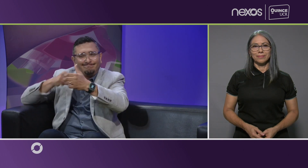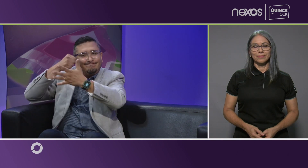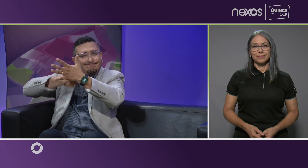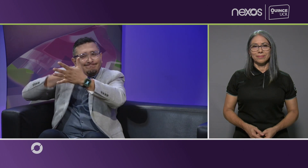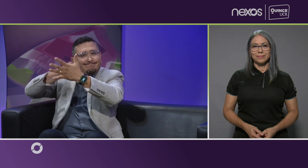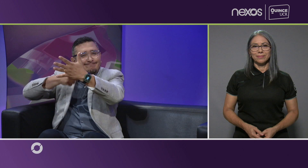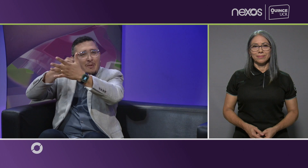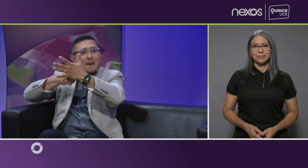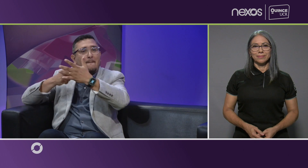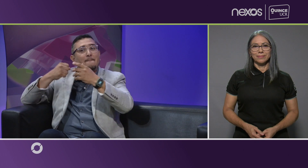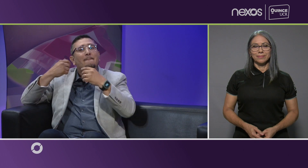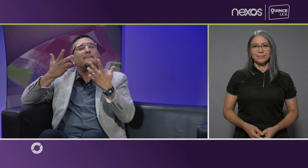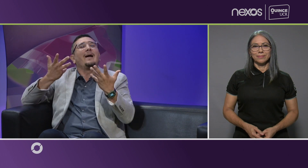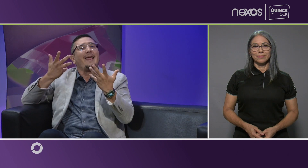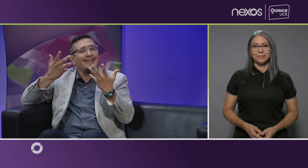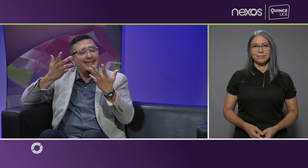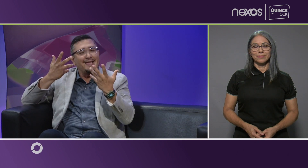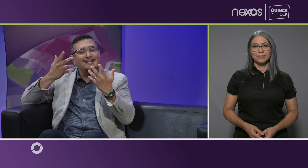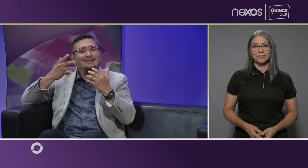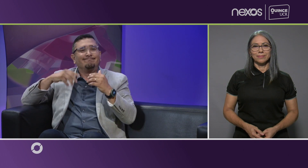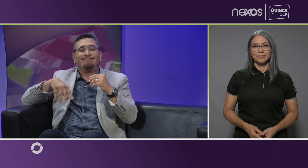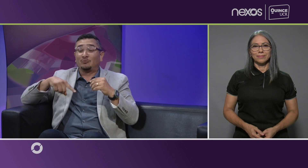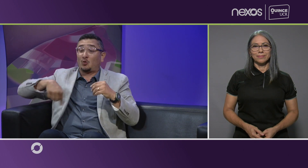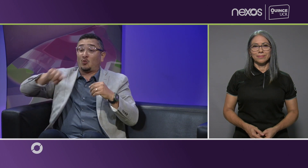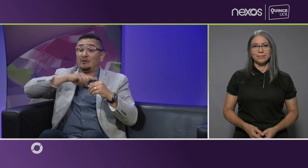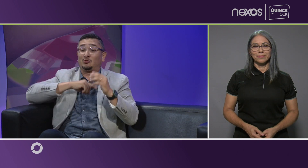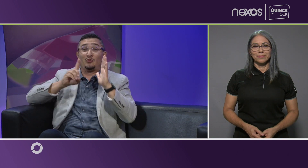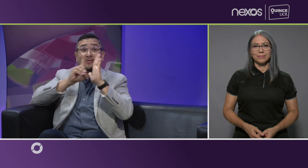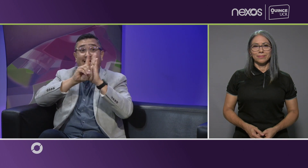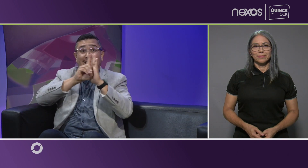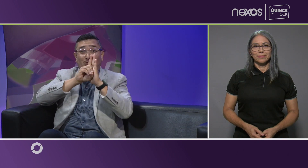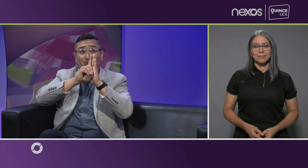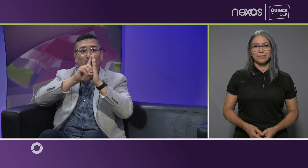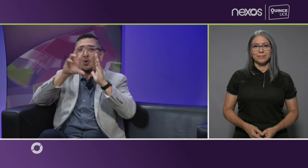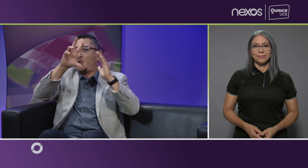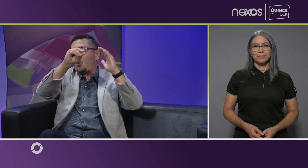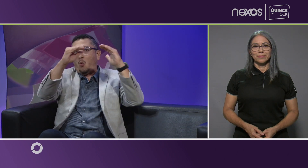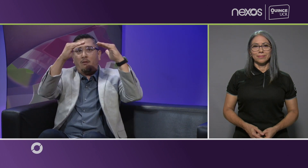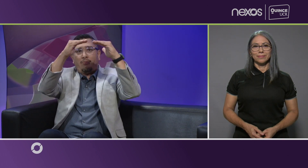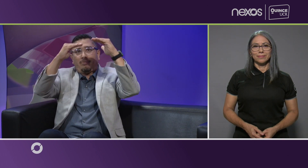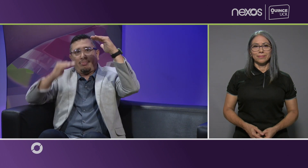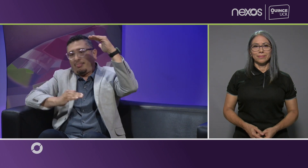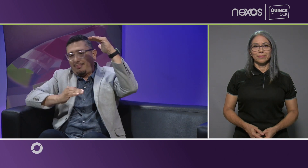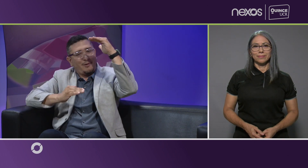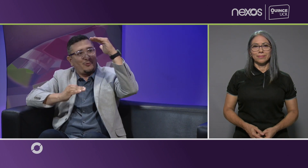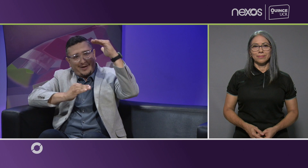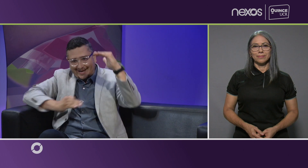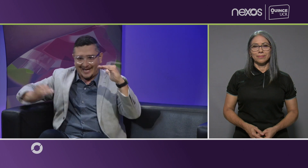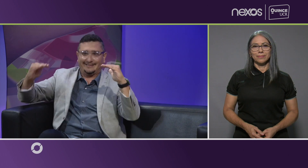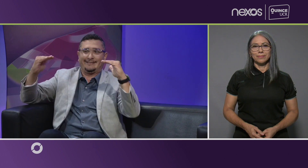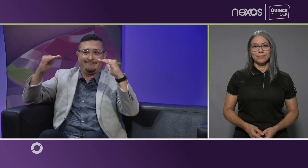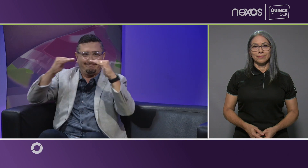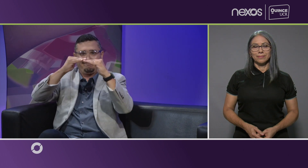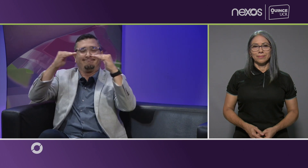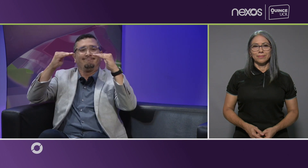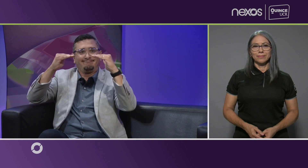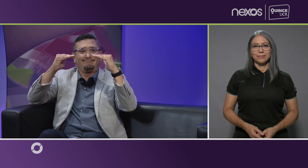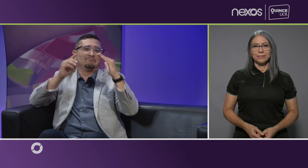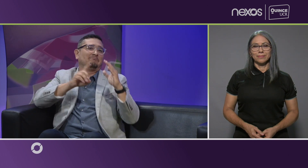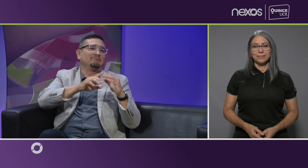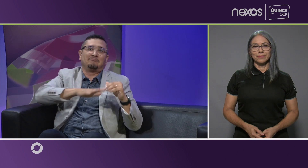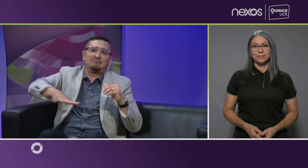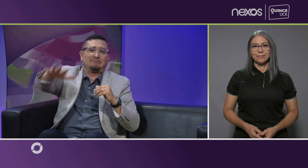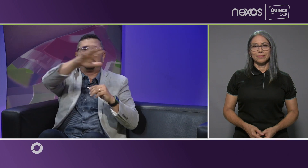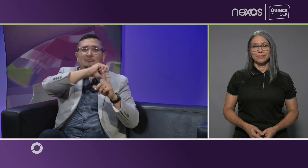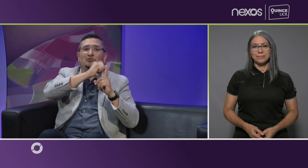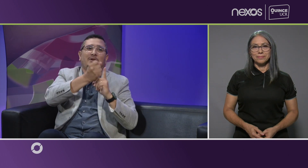trabajo, luchando. ¿Para qué? Por nuestros derechos, porque no somos inferiores,